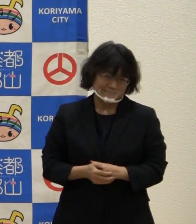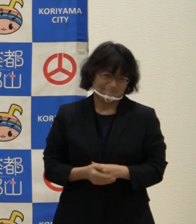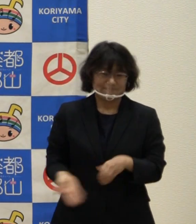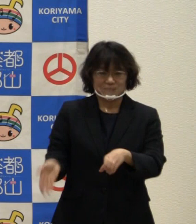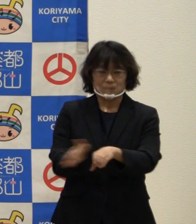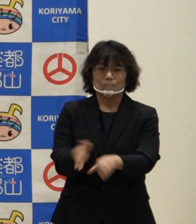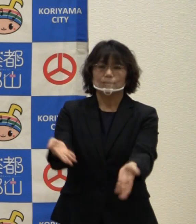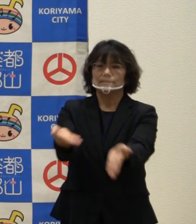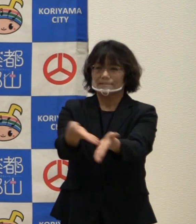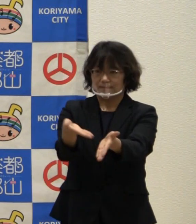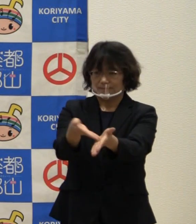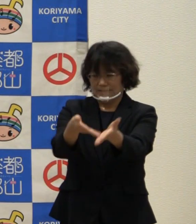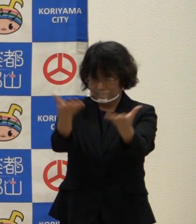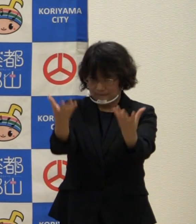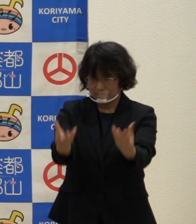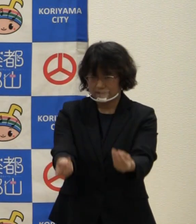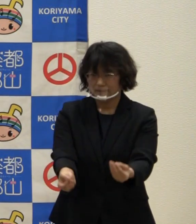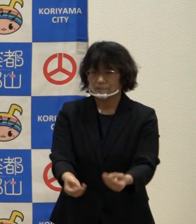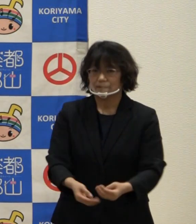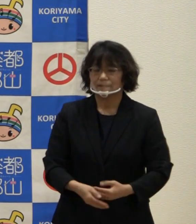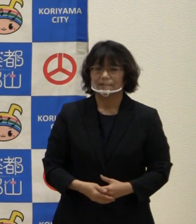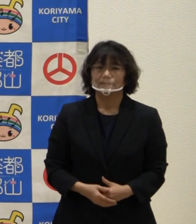させていただきます。